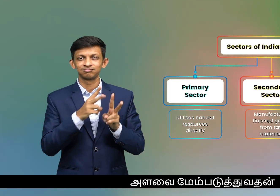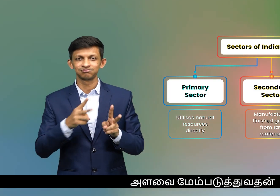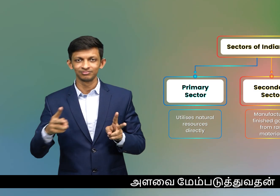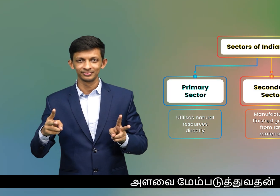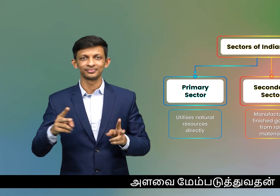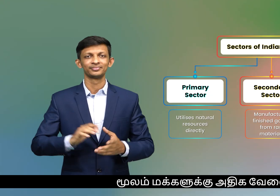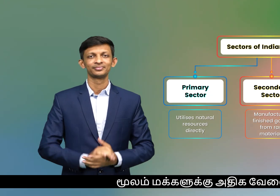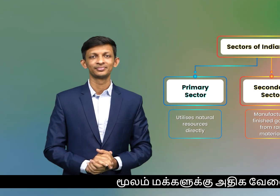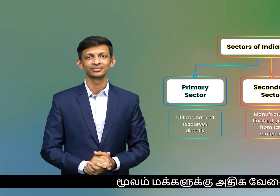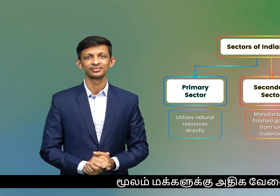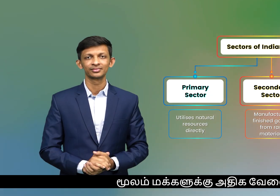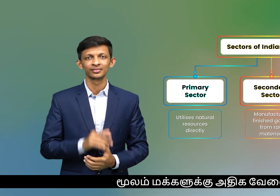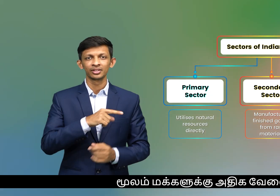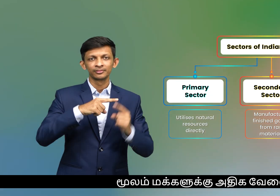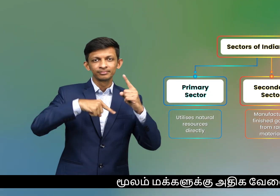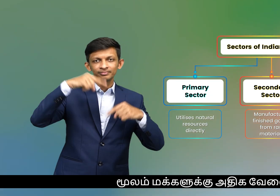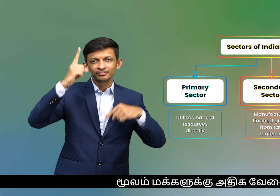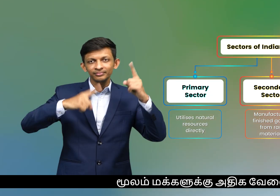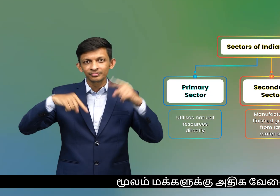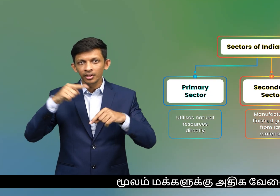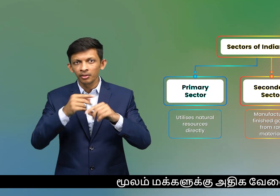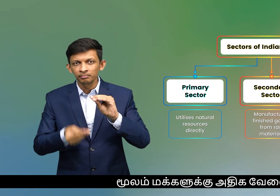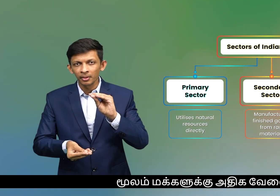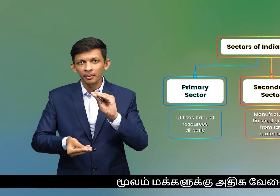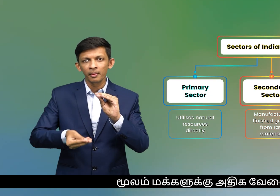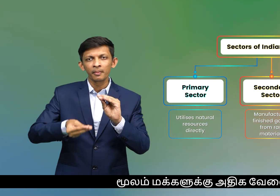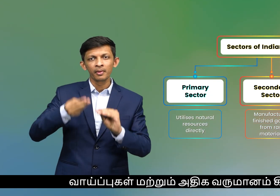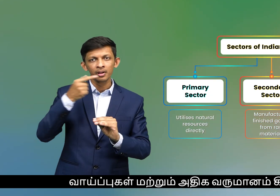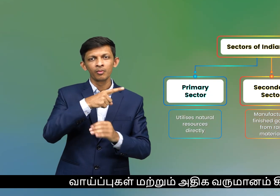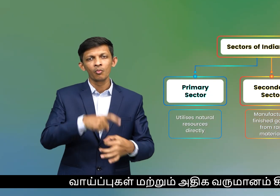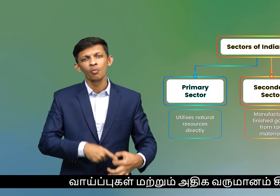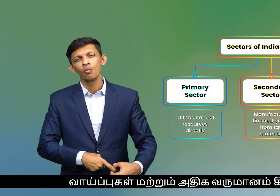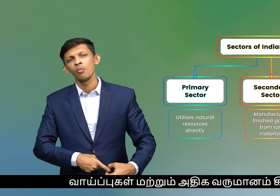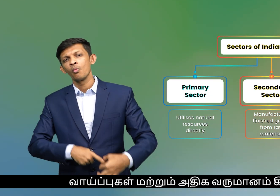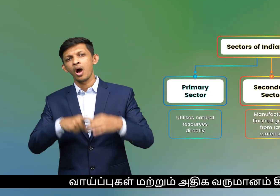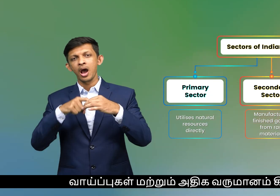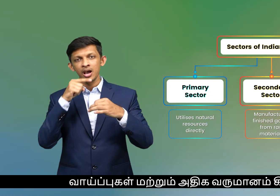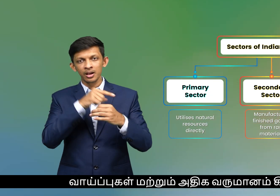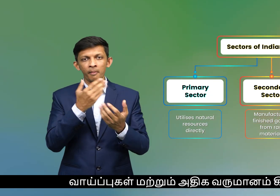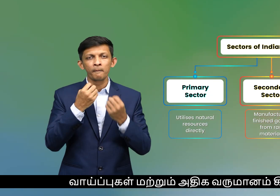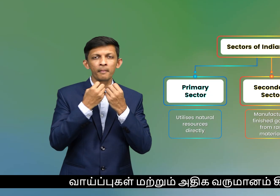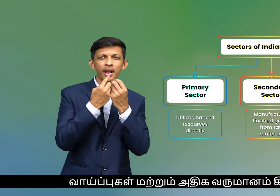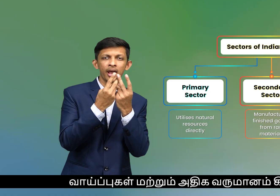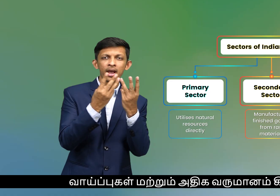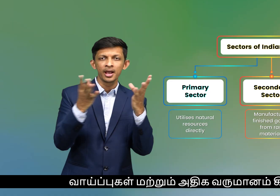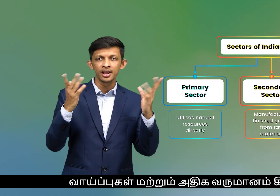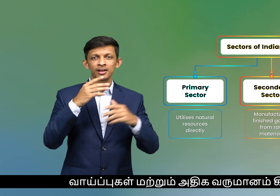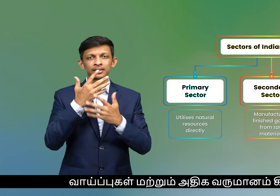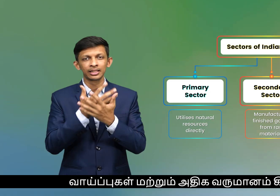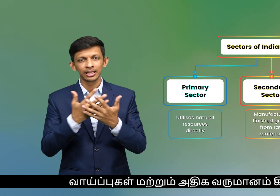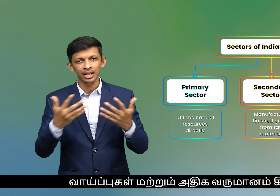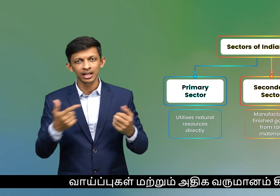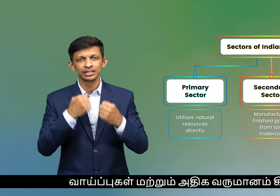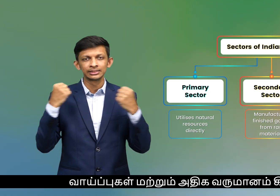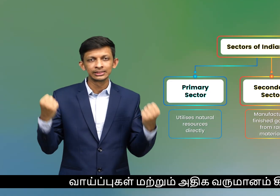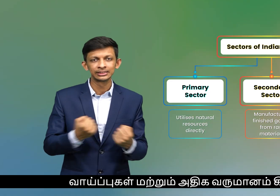அளவை மேம்படுத்துவதன் மூலம் மக்களுக்கு அதிக வேலை வாய்ப்புகள் மற்றும் அதிக வருமானம் கிடைக்கும்.